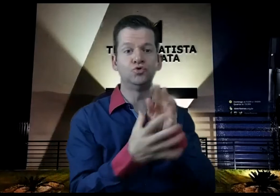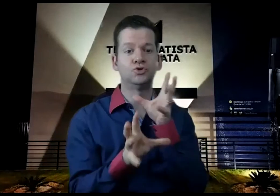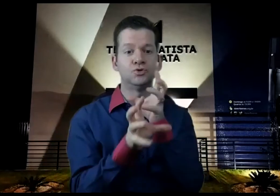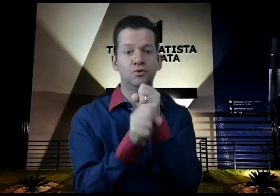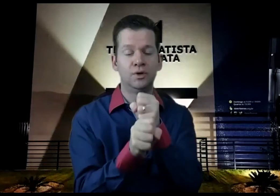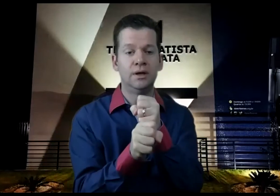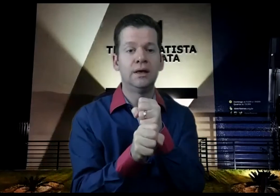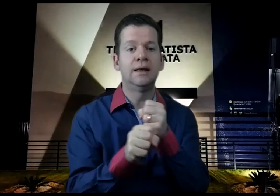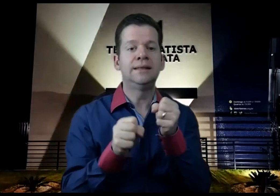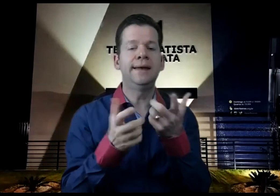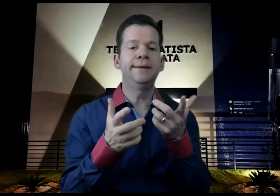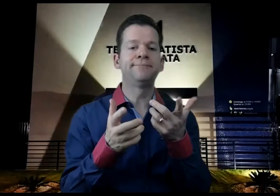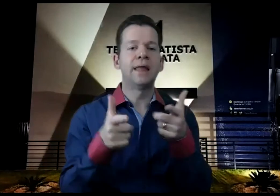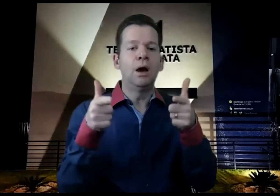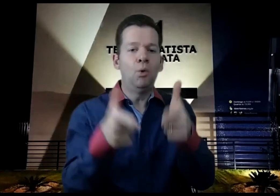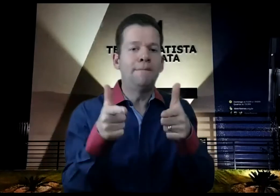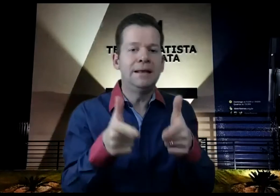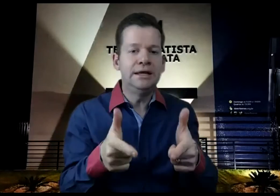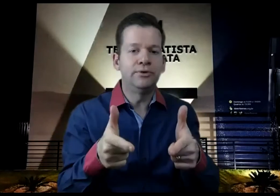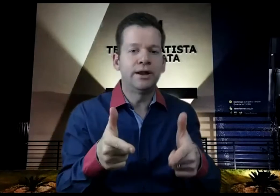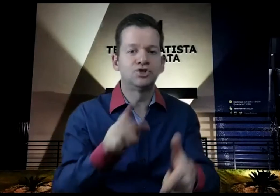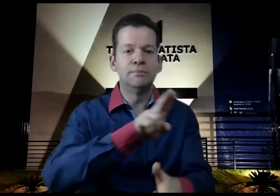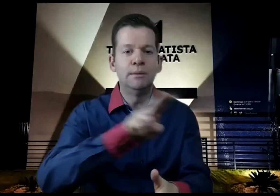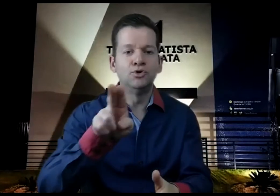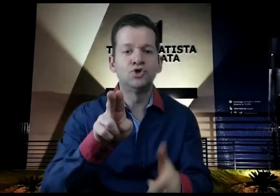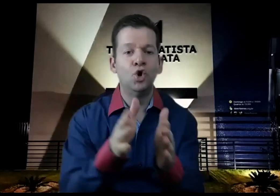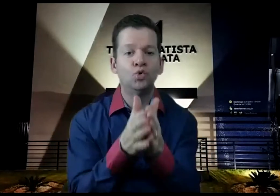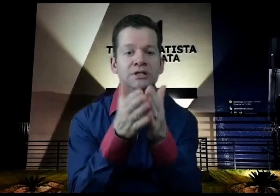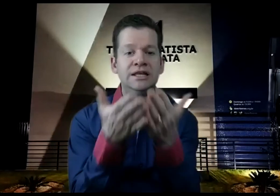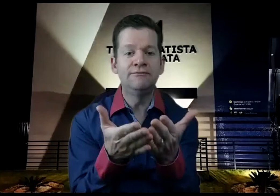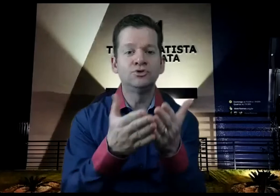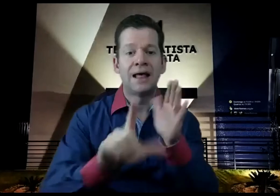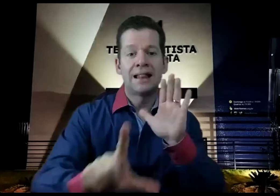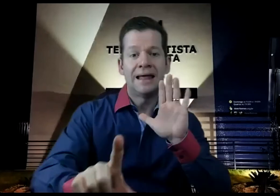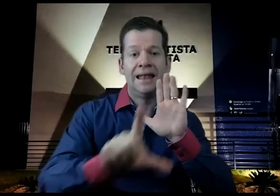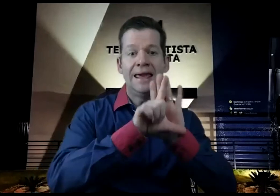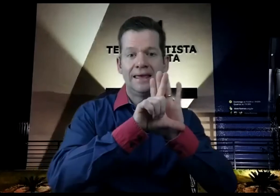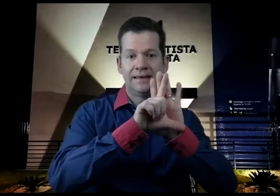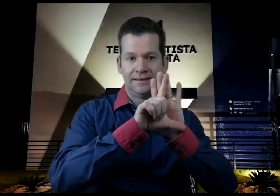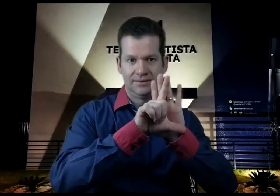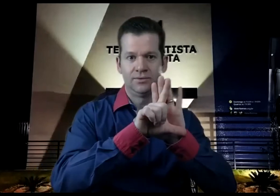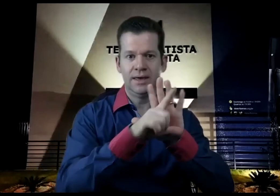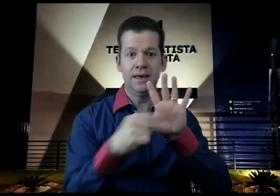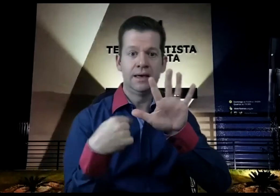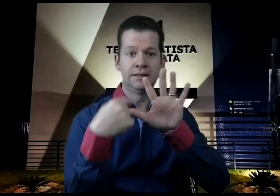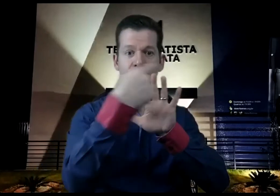juntos têm um apelido, Nós chamamos os livros da lei. Okay? Então, esses